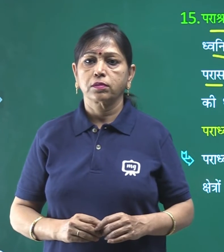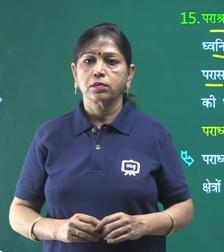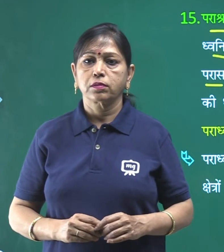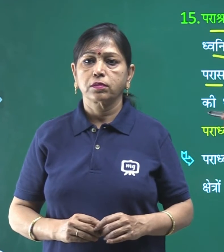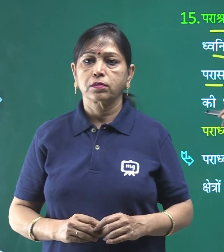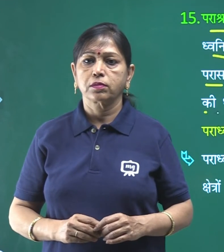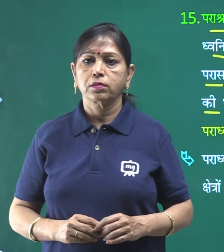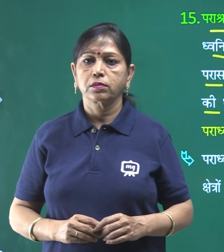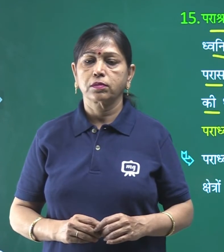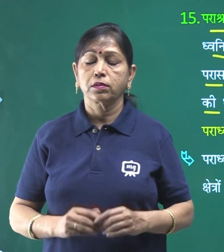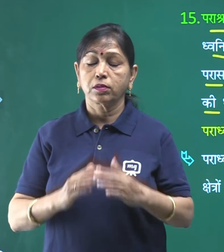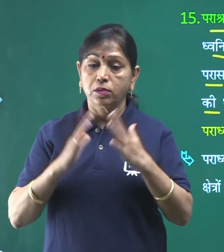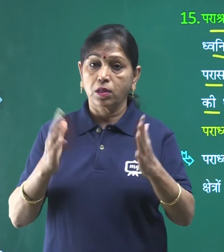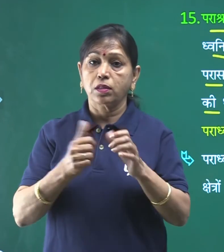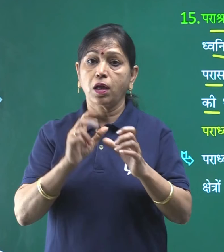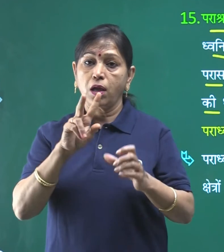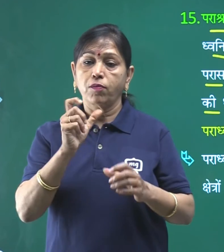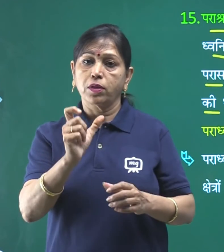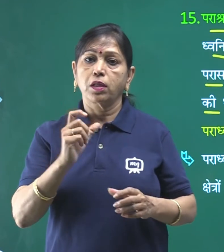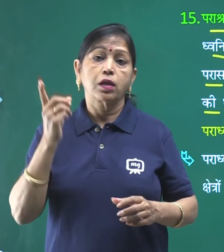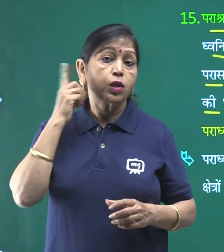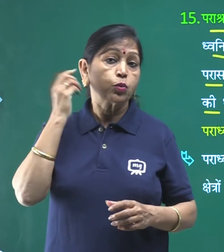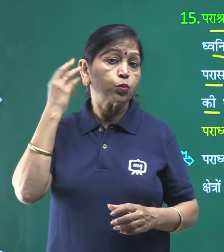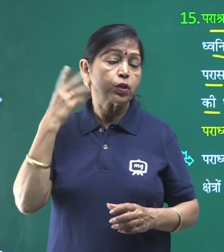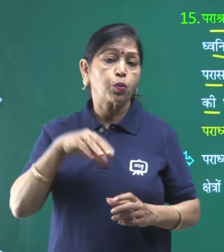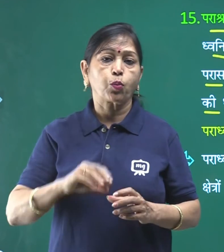अधिक आवृत्ति की ध्वनियों को